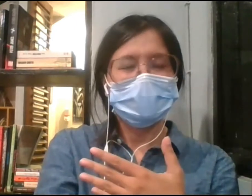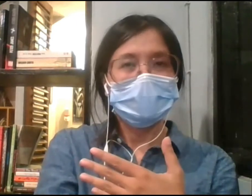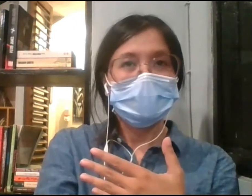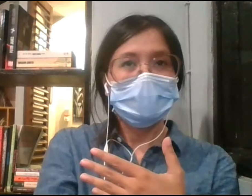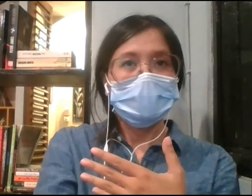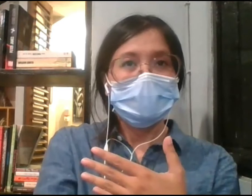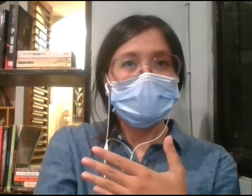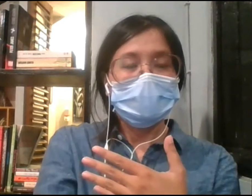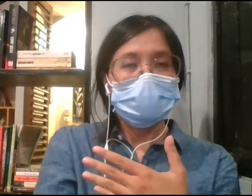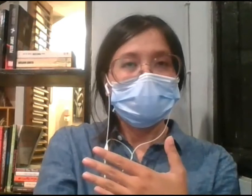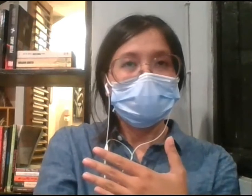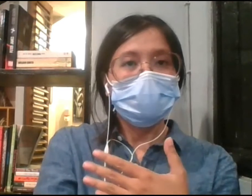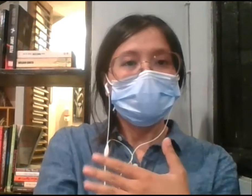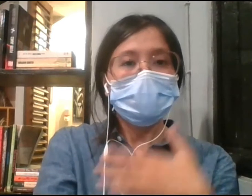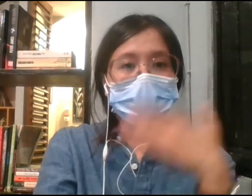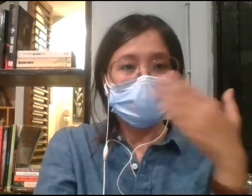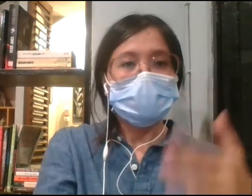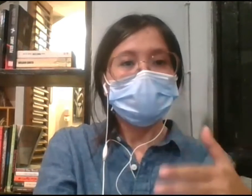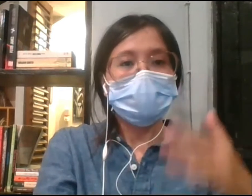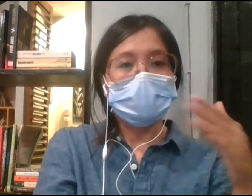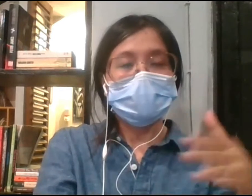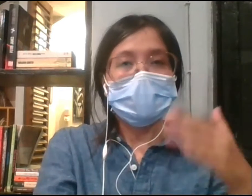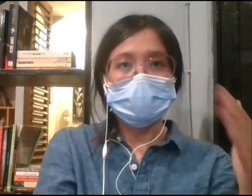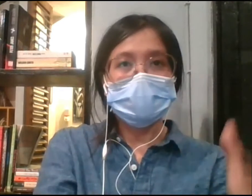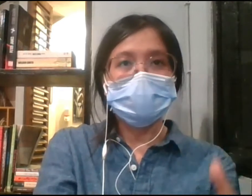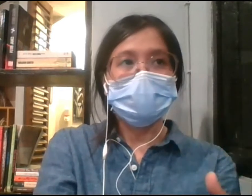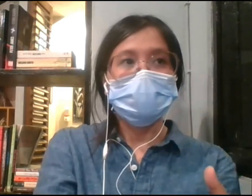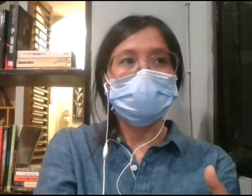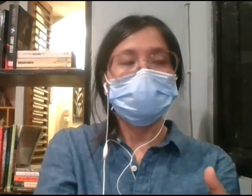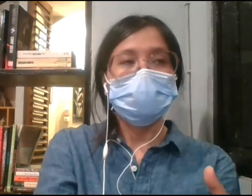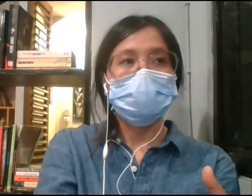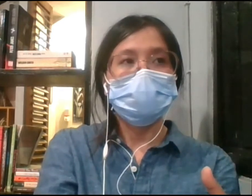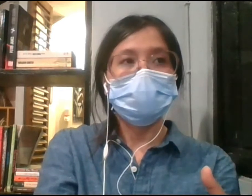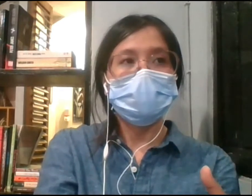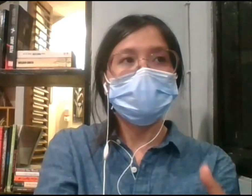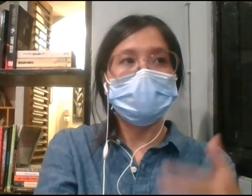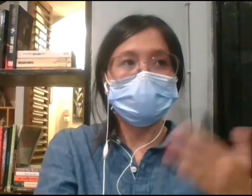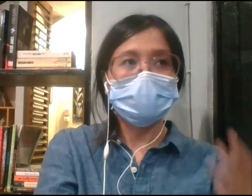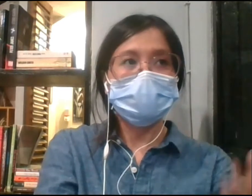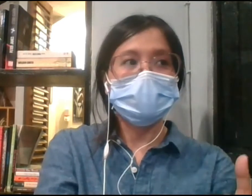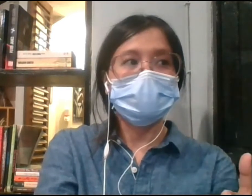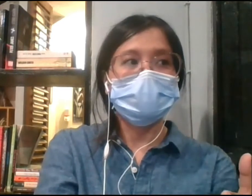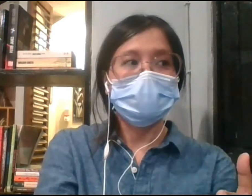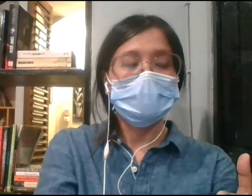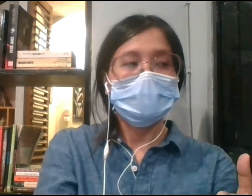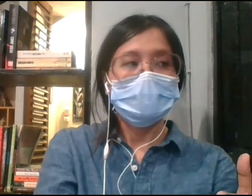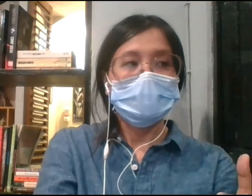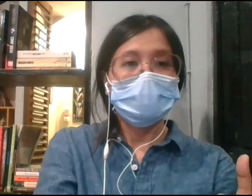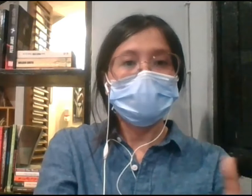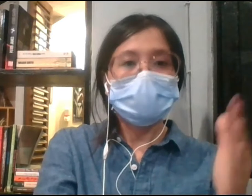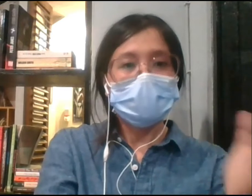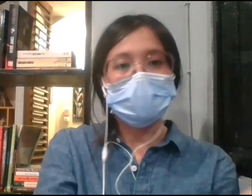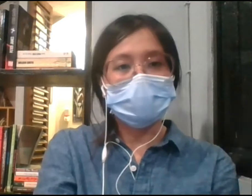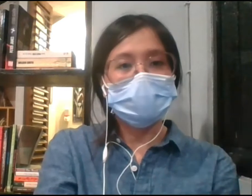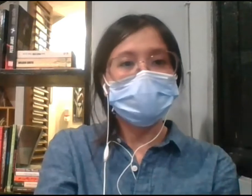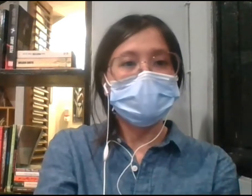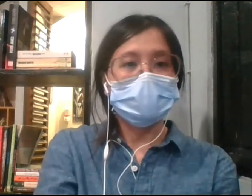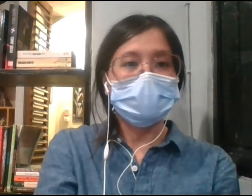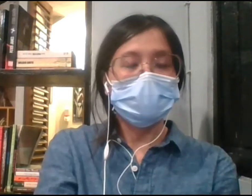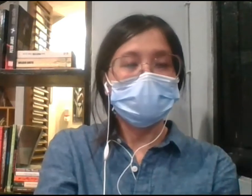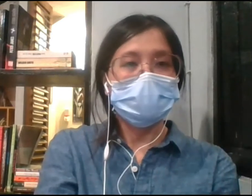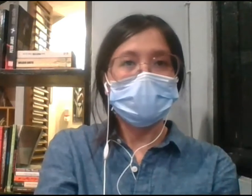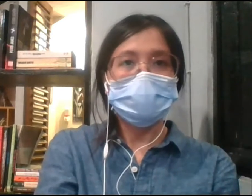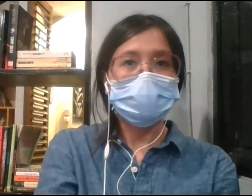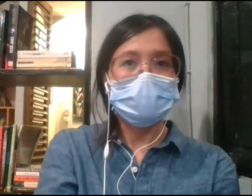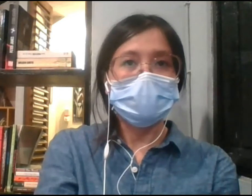gitu. Oke, kita cek di ruang pengadilannya. Oke, kita cek misalnya ruang tahanannya